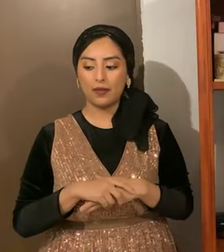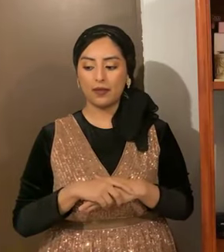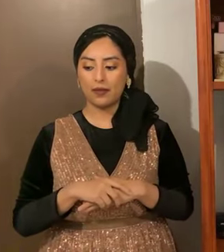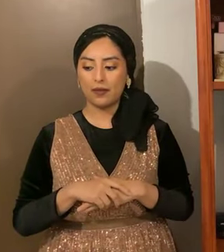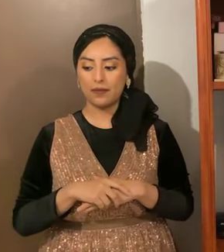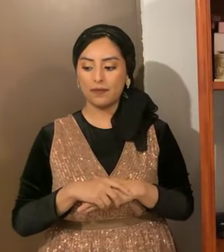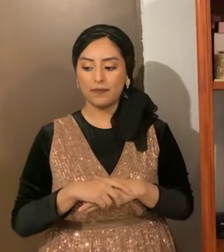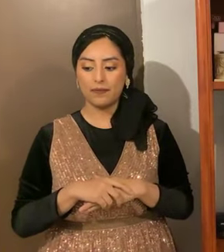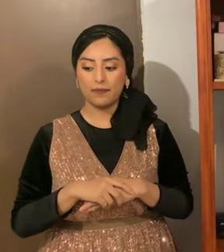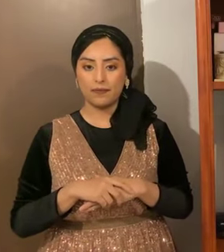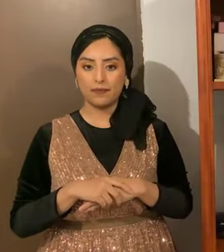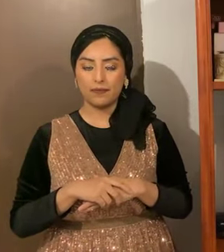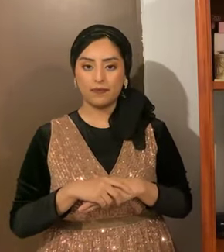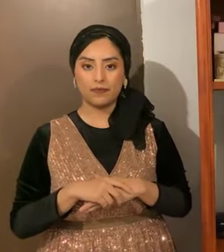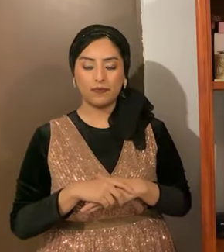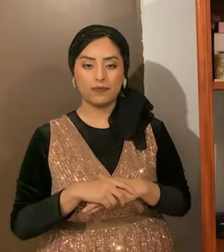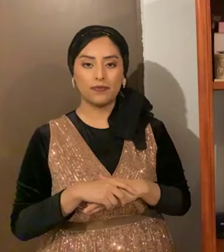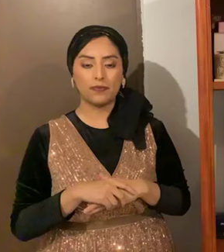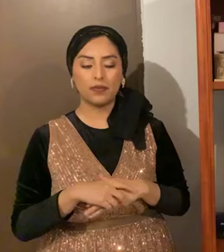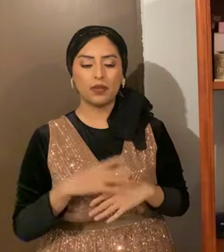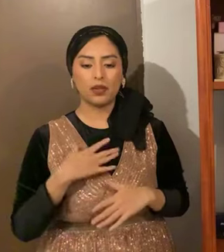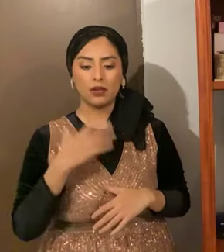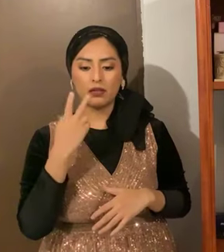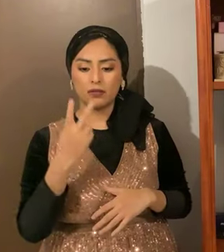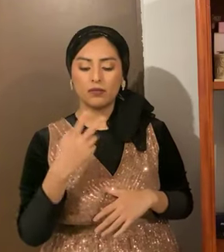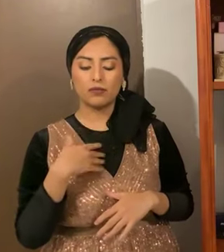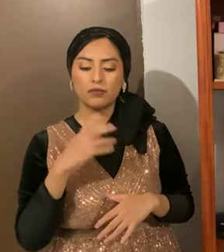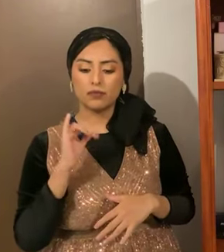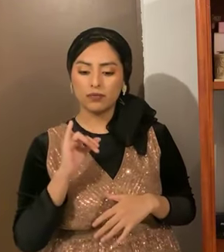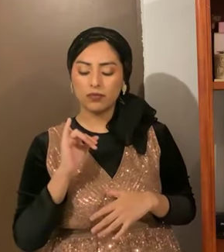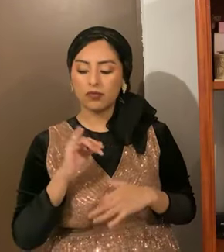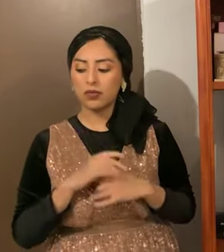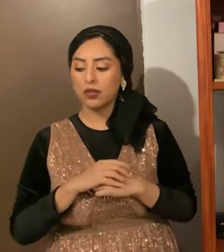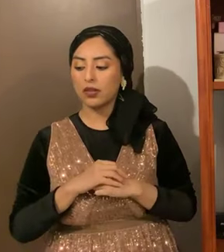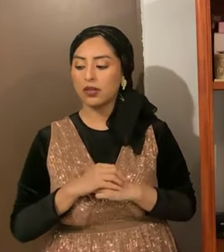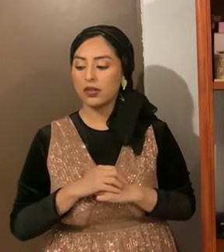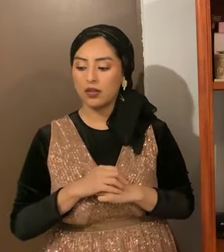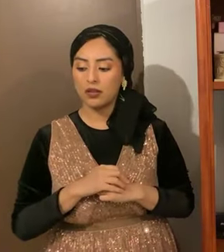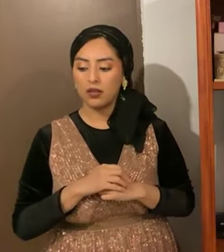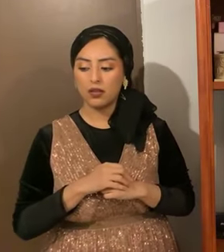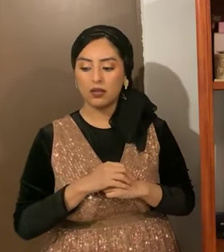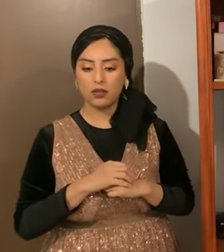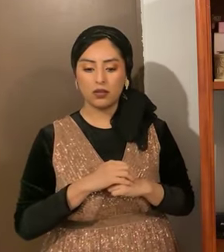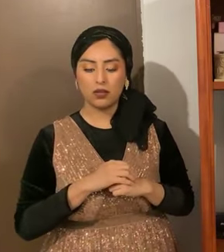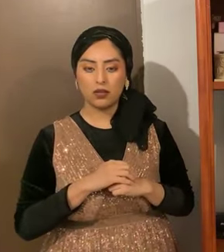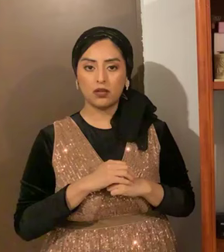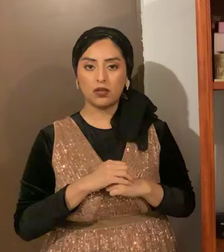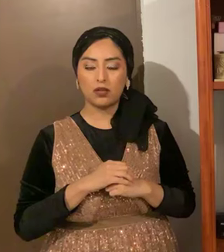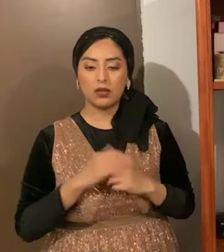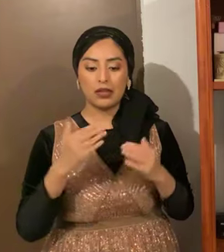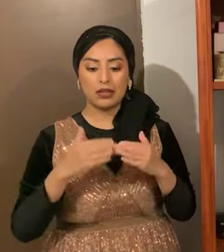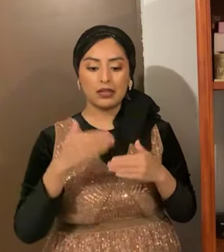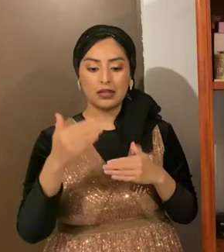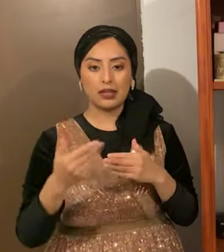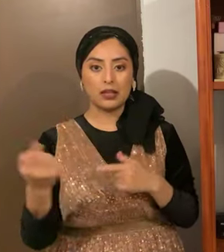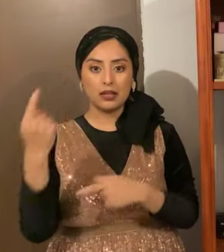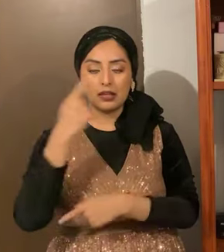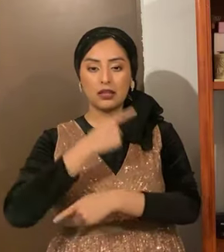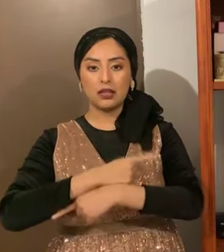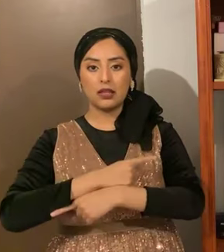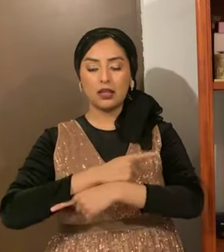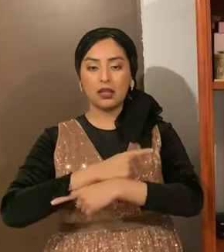ahora, lo que me llama la atención es que al otro día del